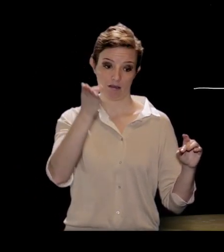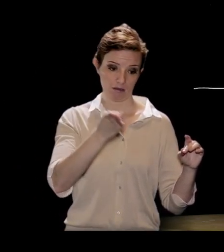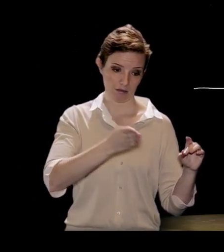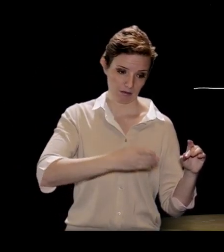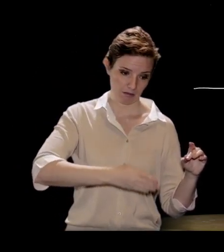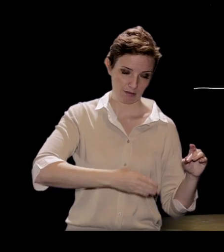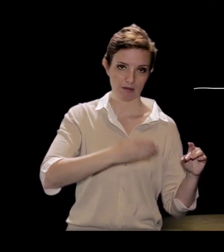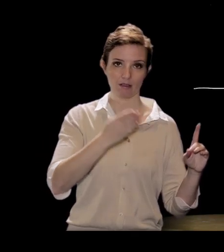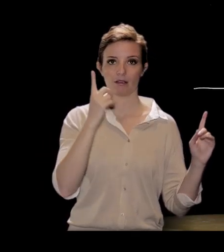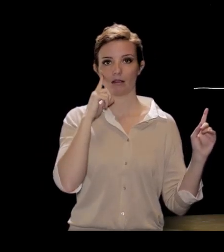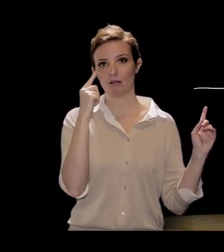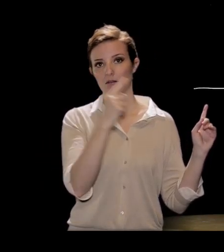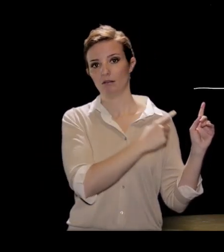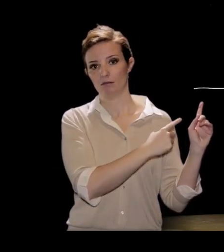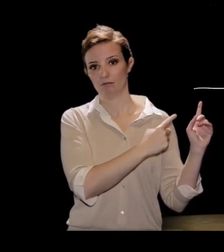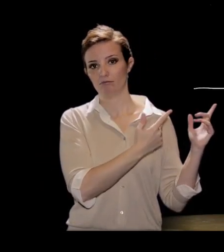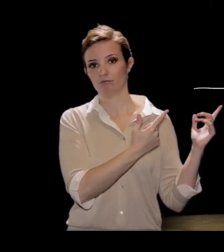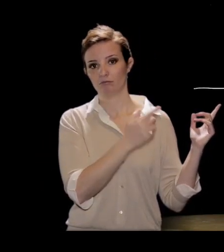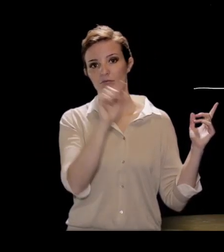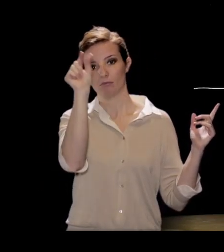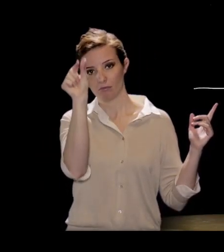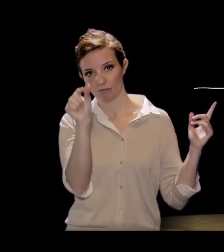rappresentando e che vado a sottolineare.